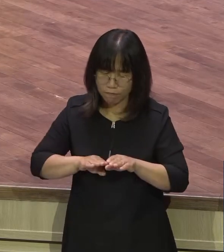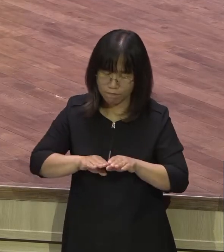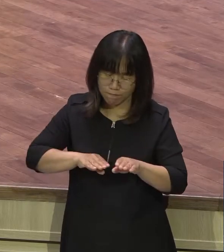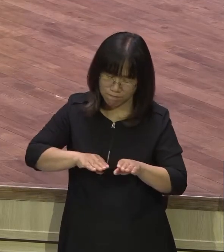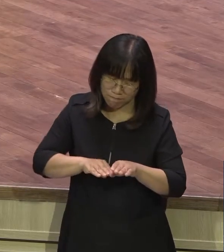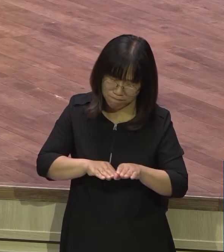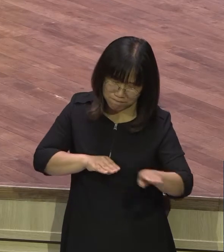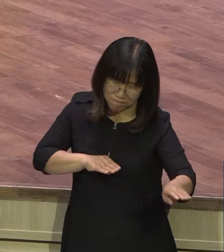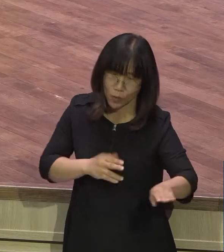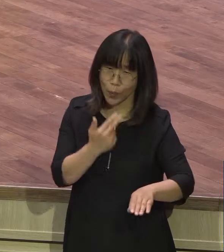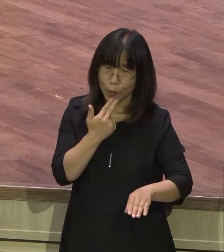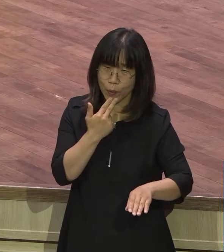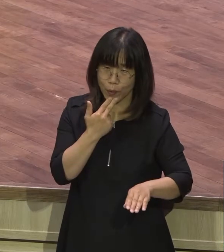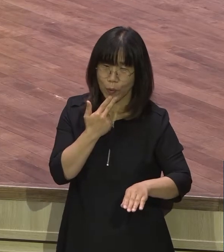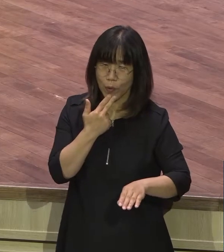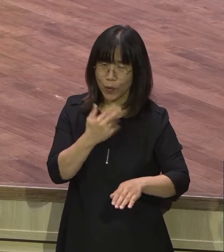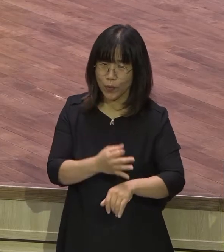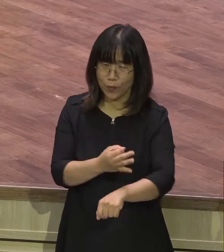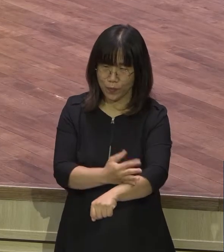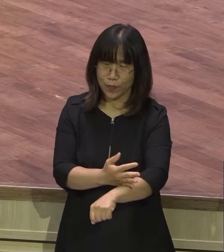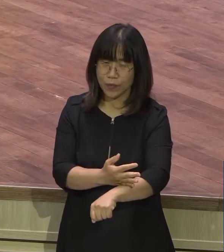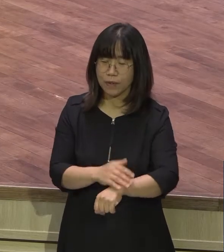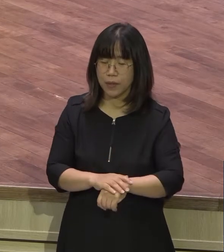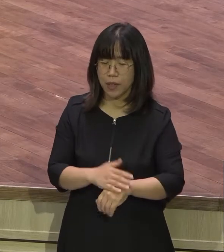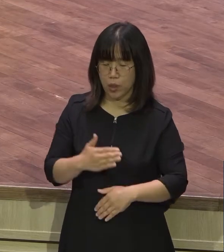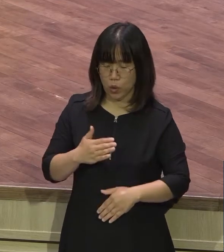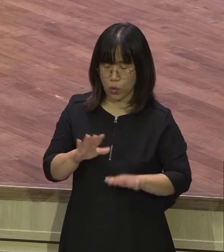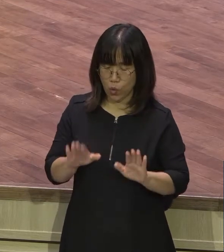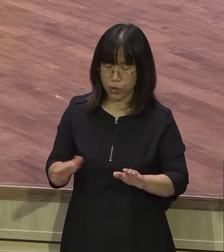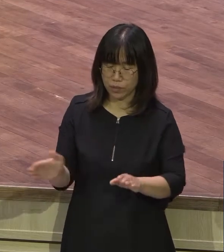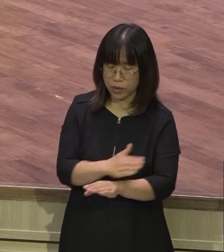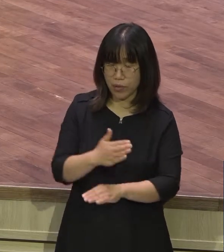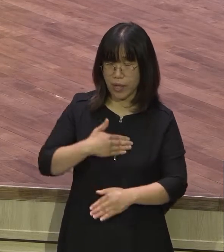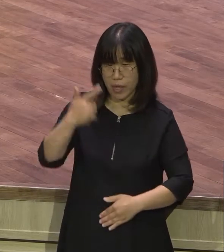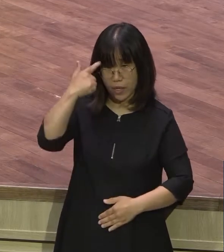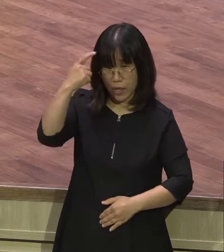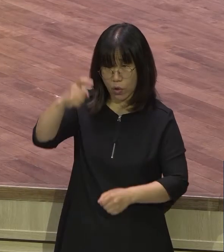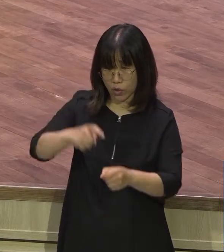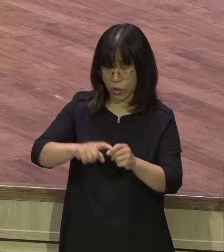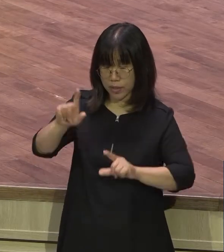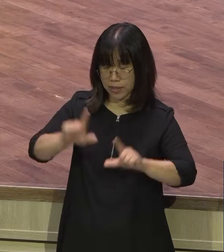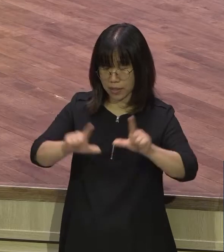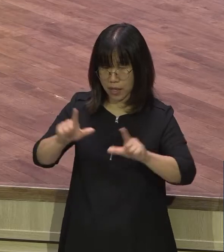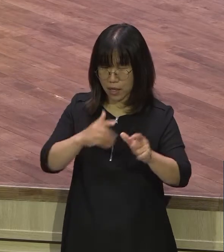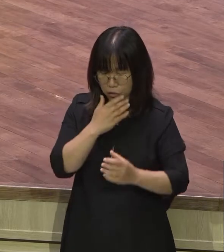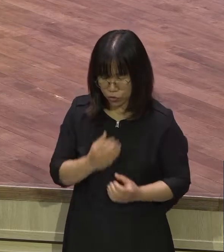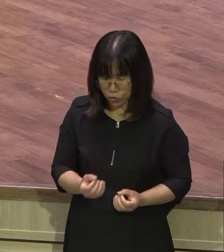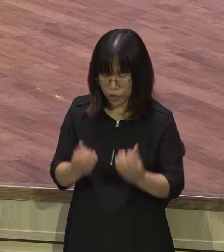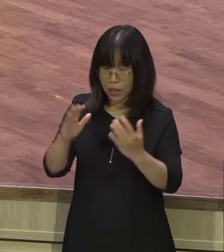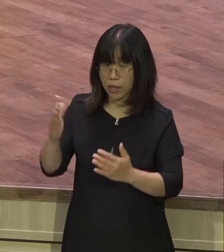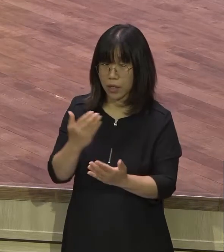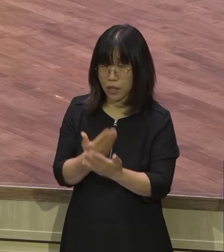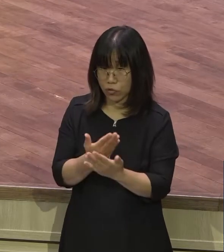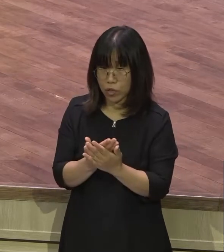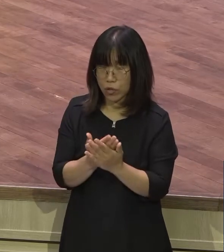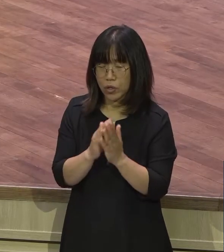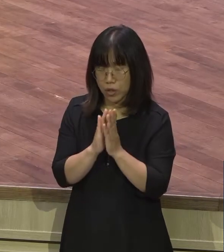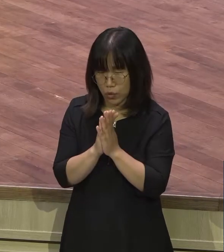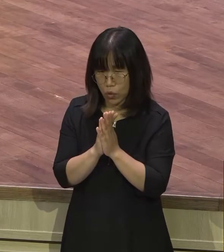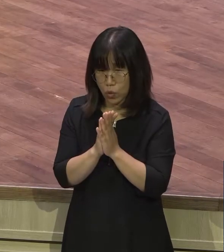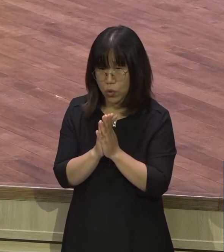바랍니다 하나님 앞에 주여 오늘부터 내 영적 상태가 축제가 돼가야죠 정말로 이 절기의 핵심